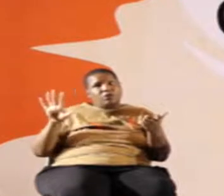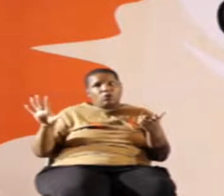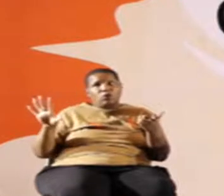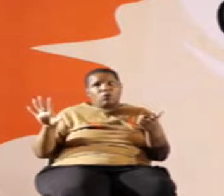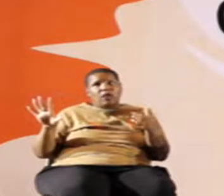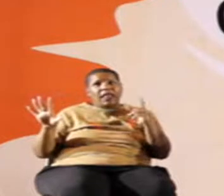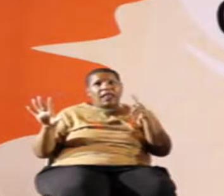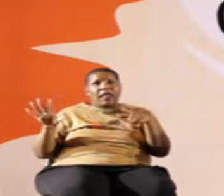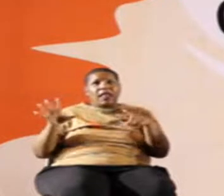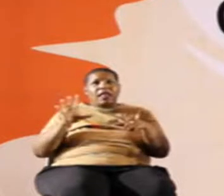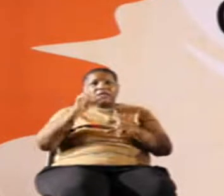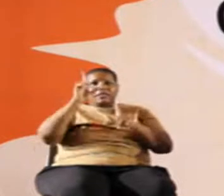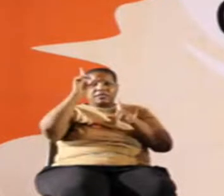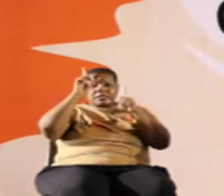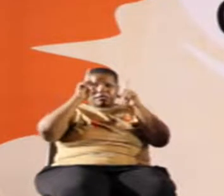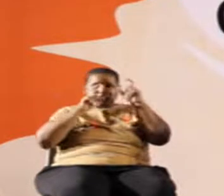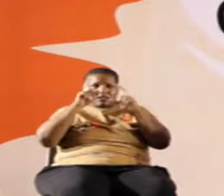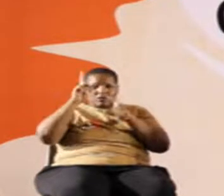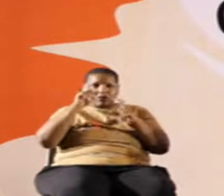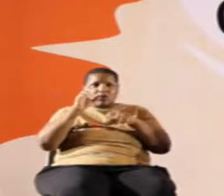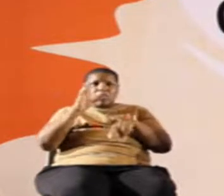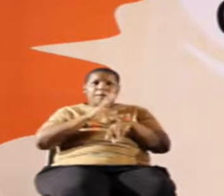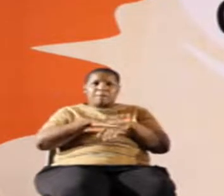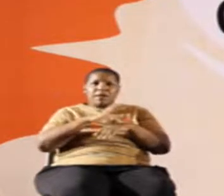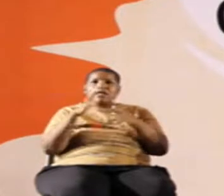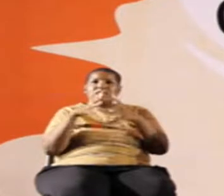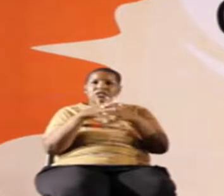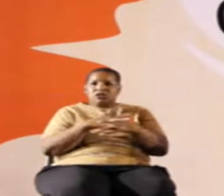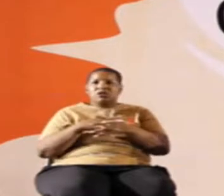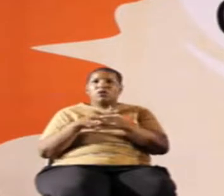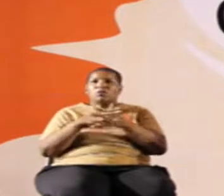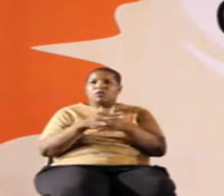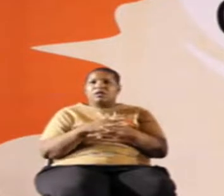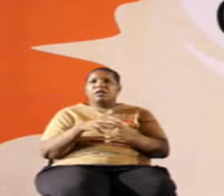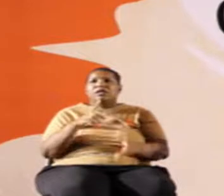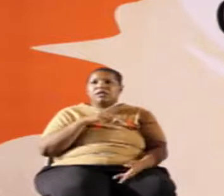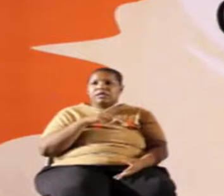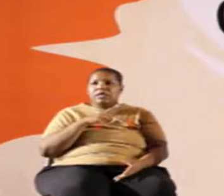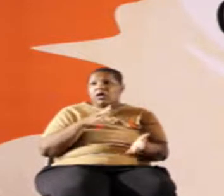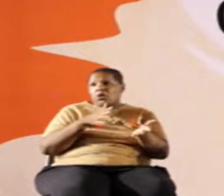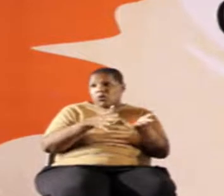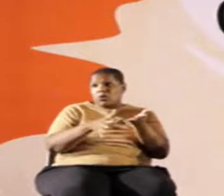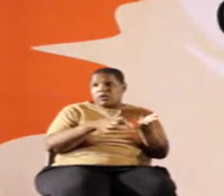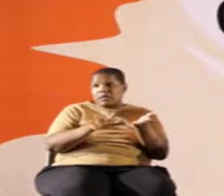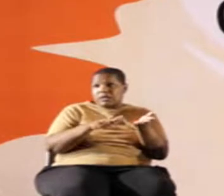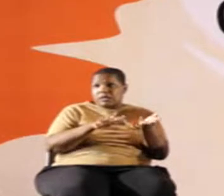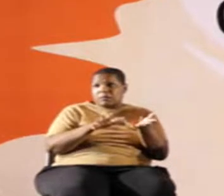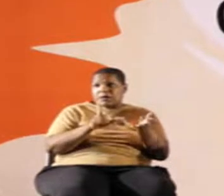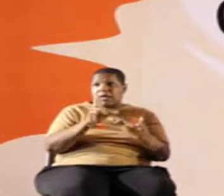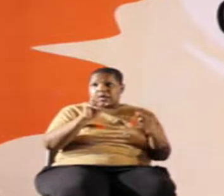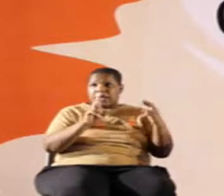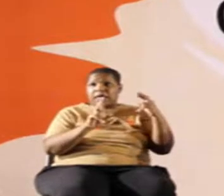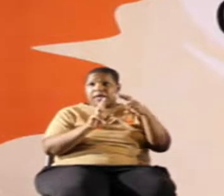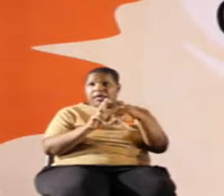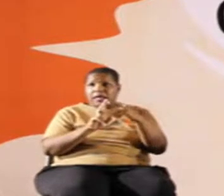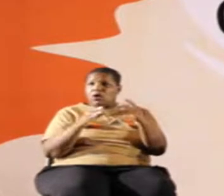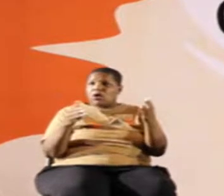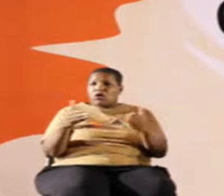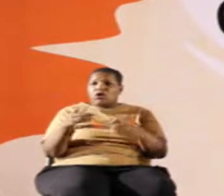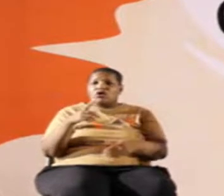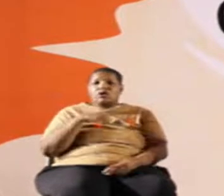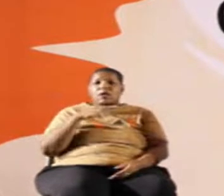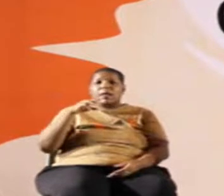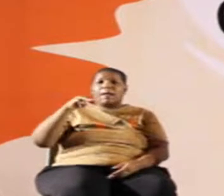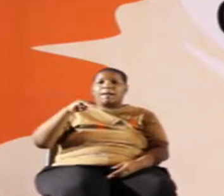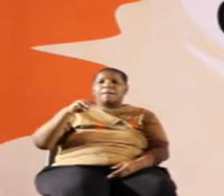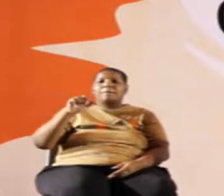que são essas expressões mais complexas que o samba representa. Está aqui Marcelo Gentil, né, que entende melhor